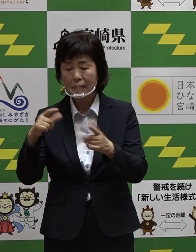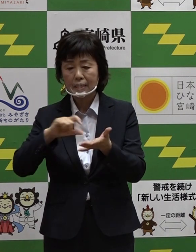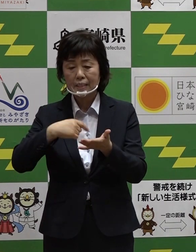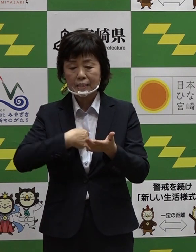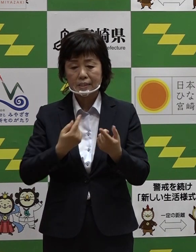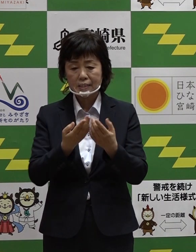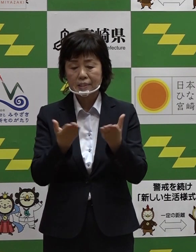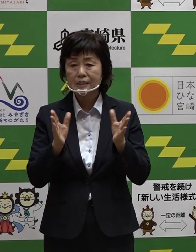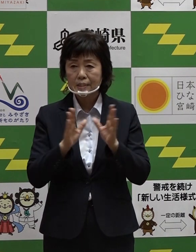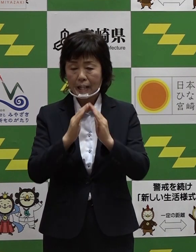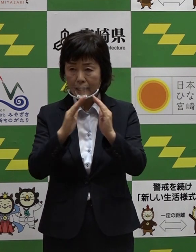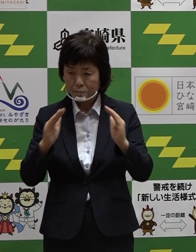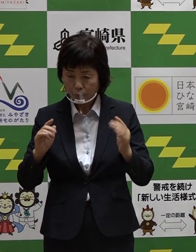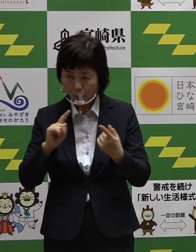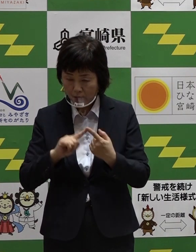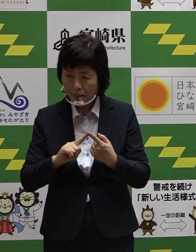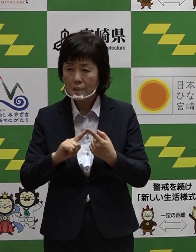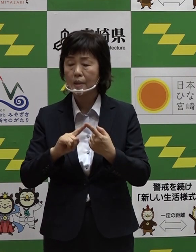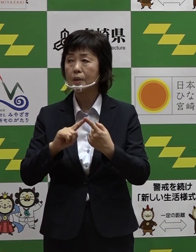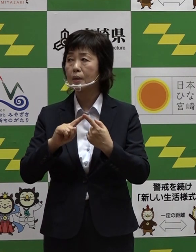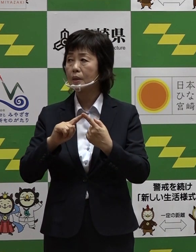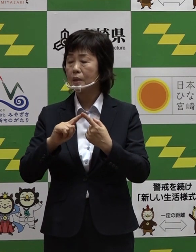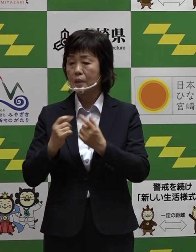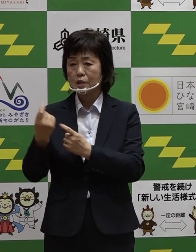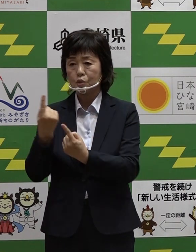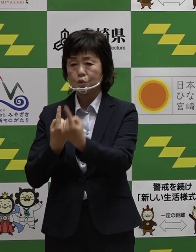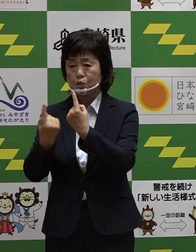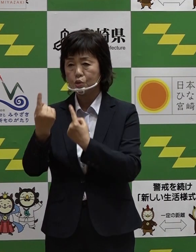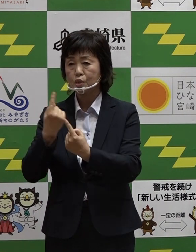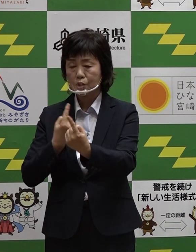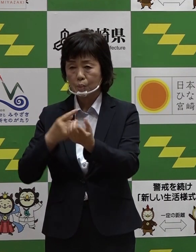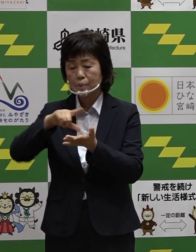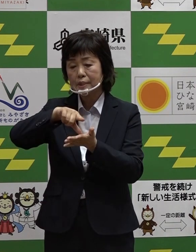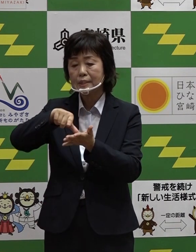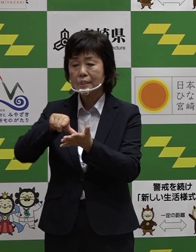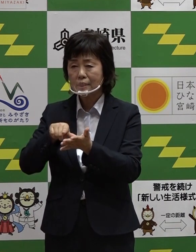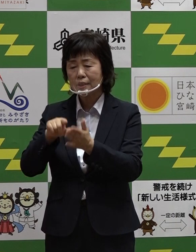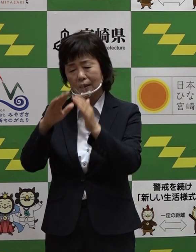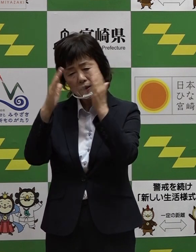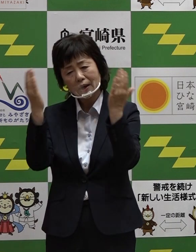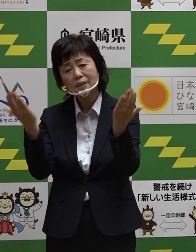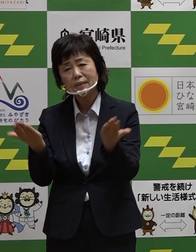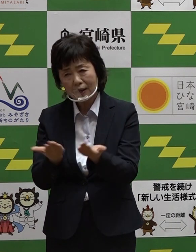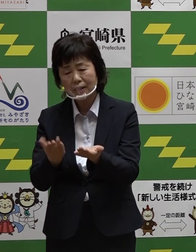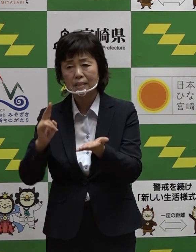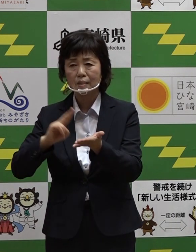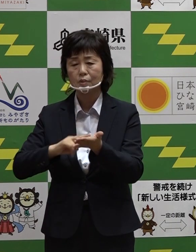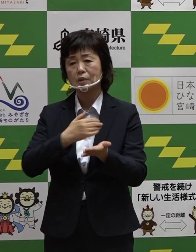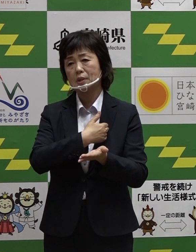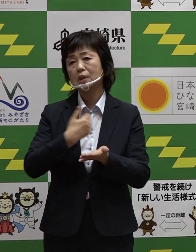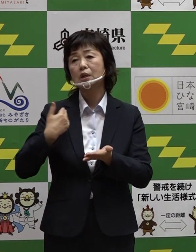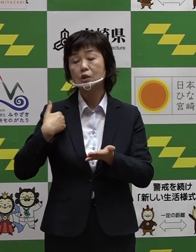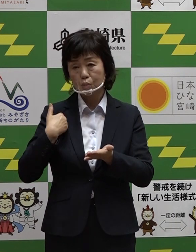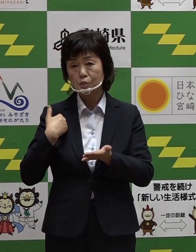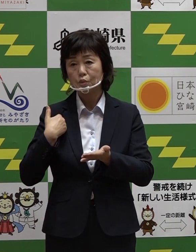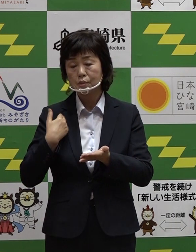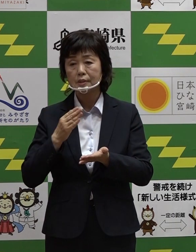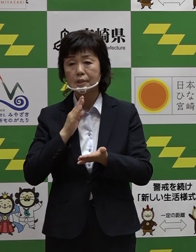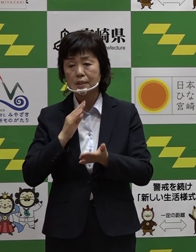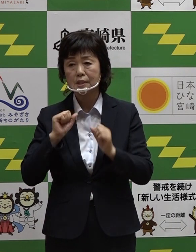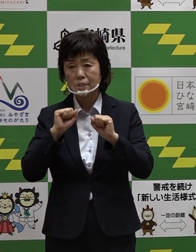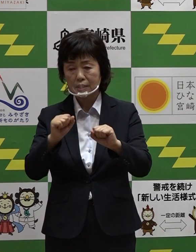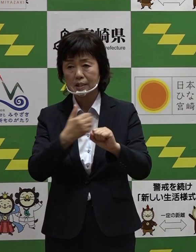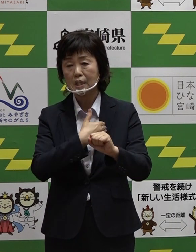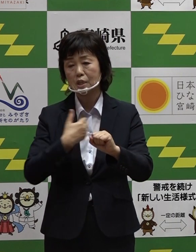か、そういったあの往来する人の地域とかが大体特定できるもの、そういったものについては実施が可能